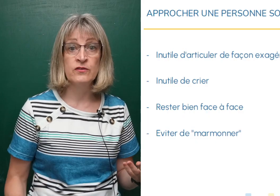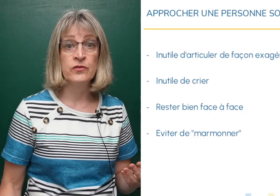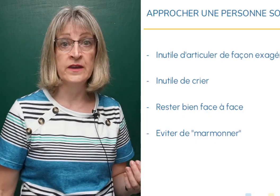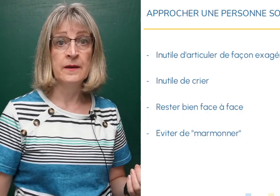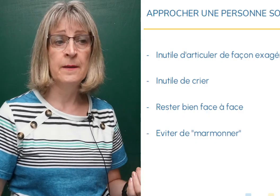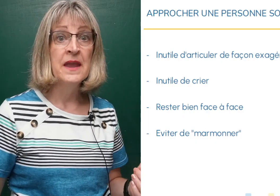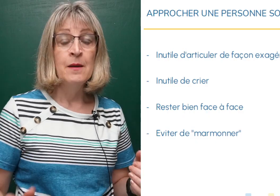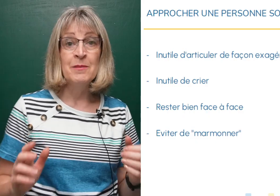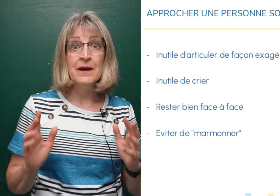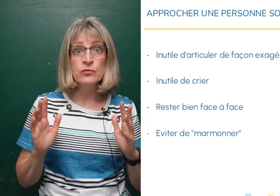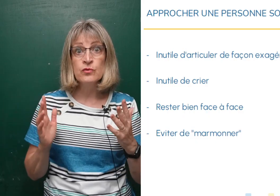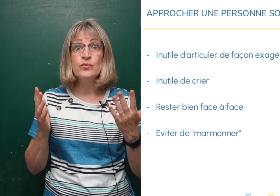associés, hein. Mais par contre, le but